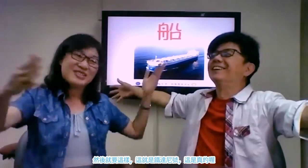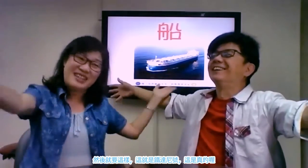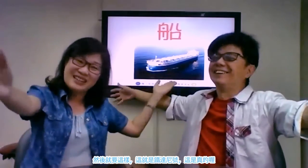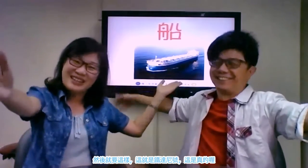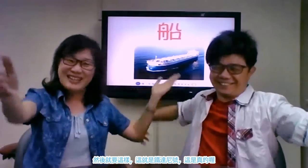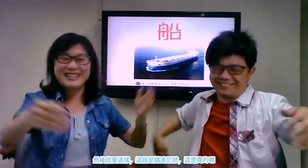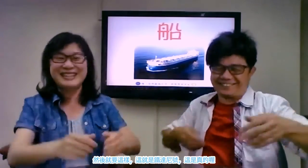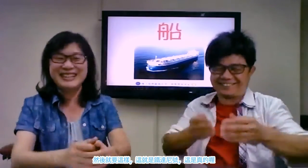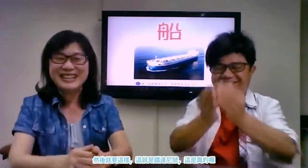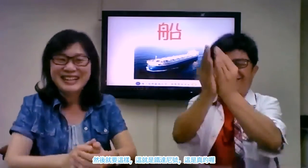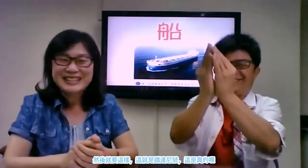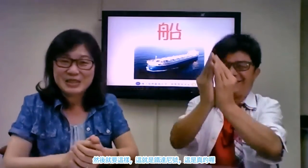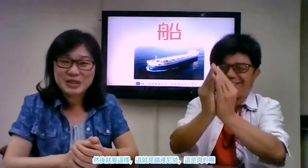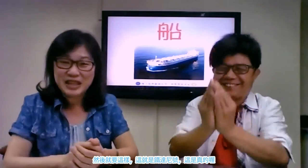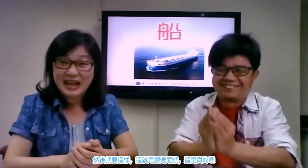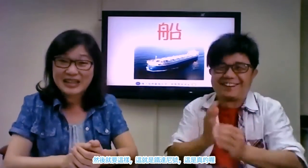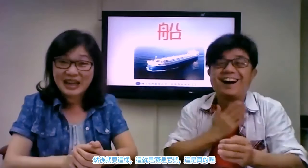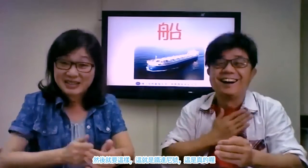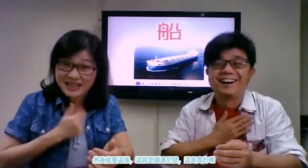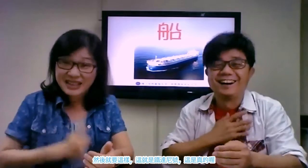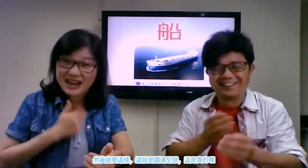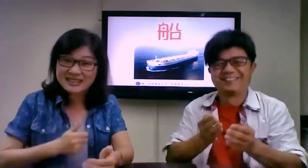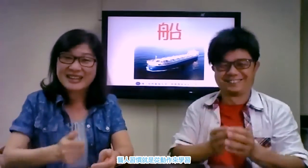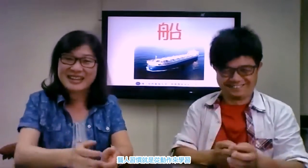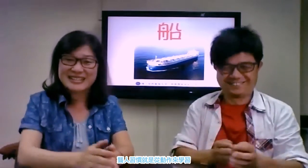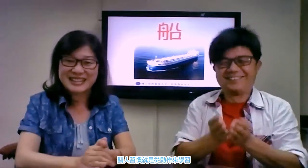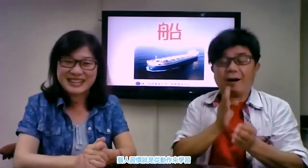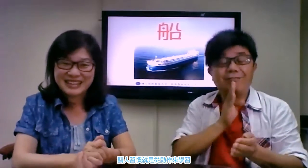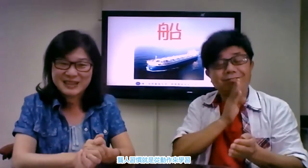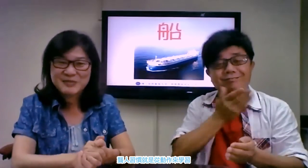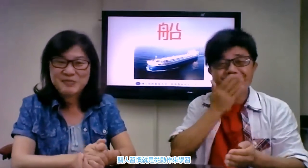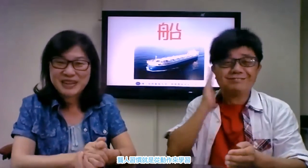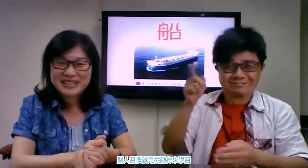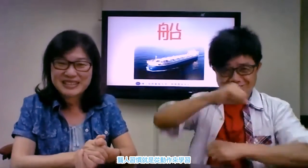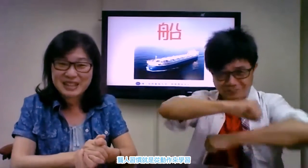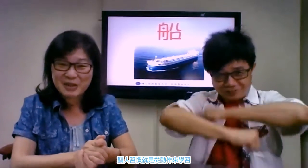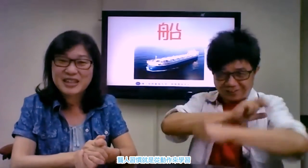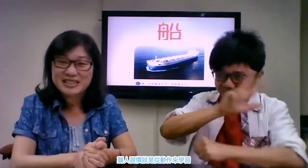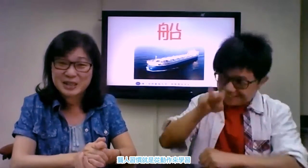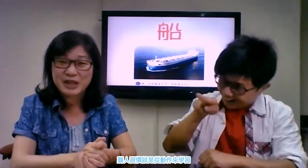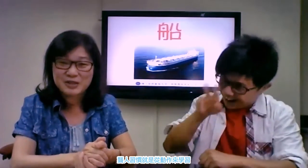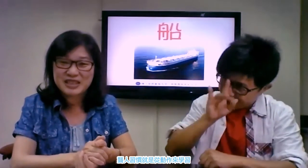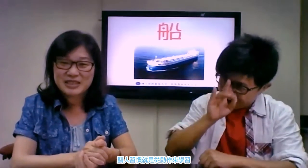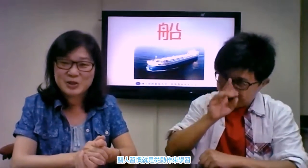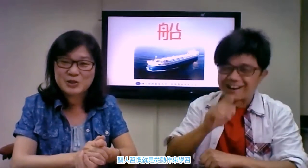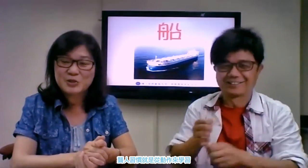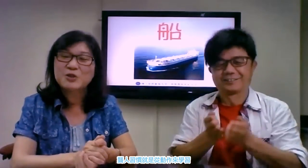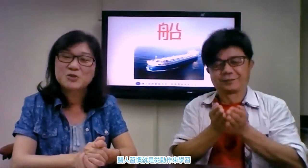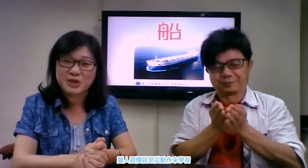这样，这就是铁达尼号，真的，真的，真的，是的。龙人习惯就是从动作来